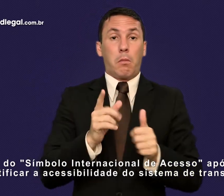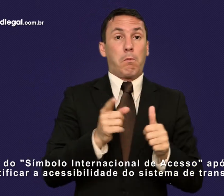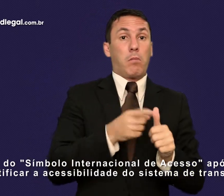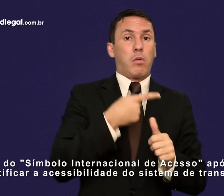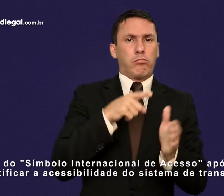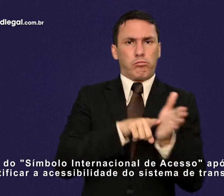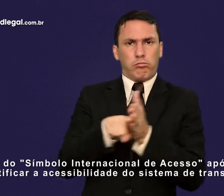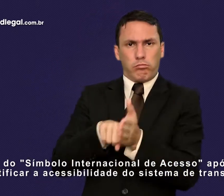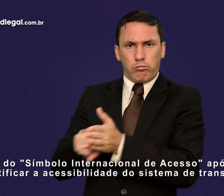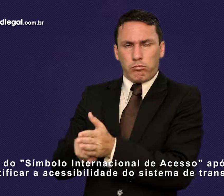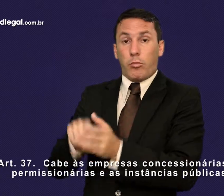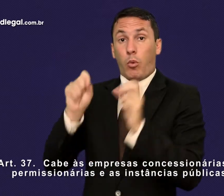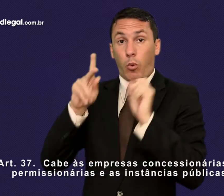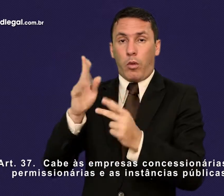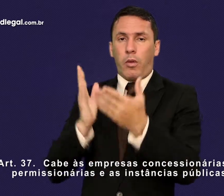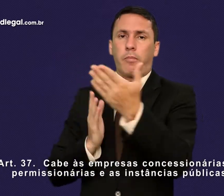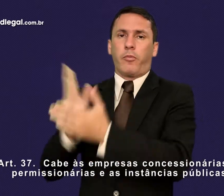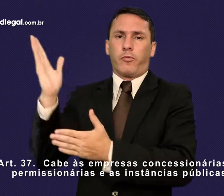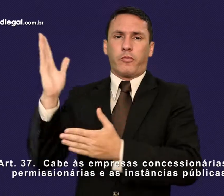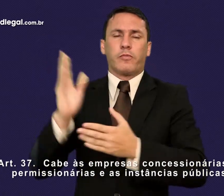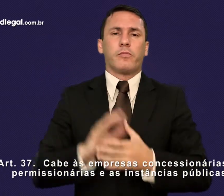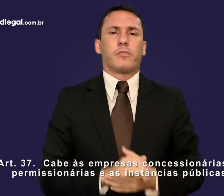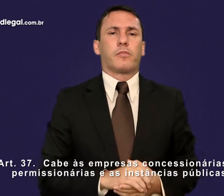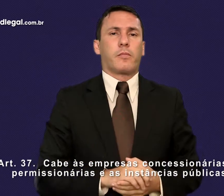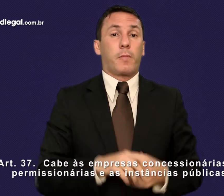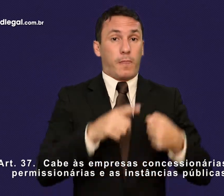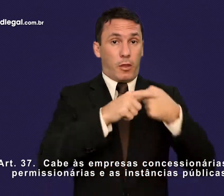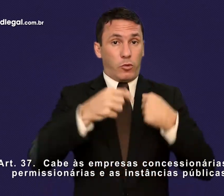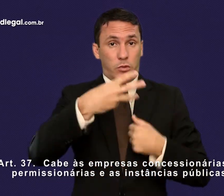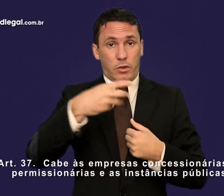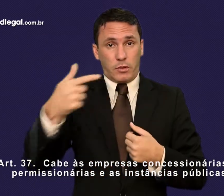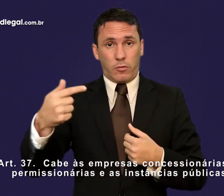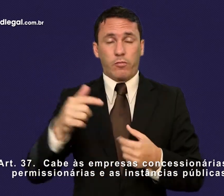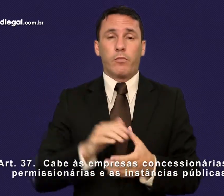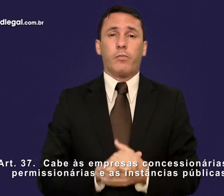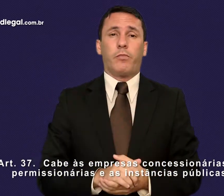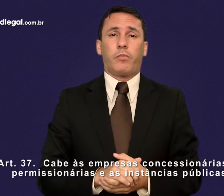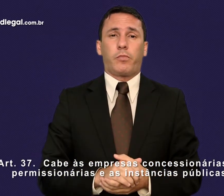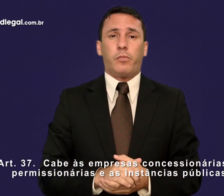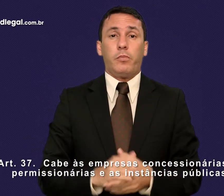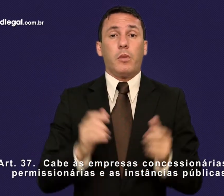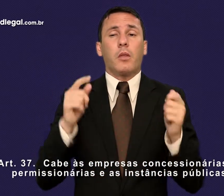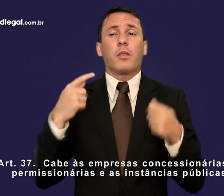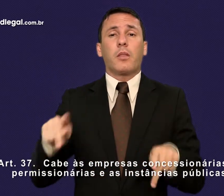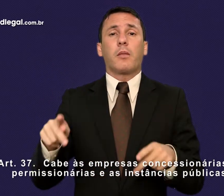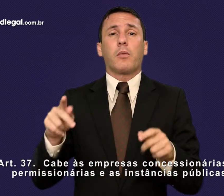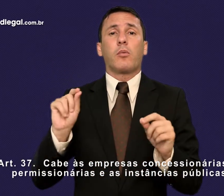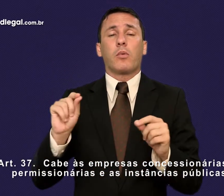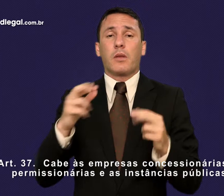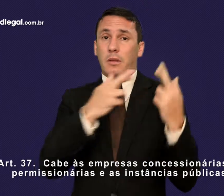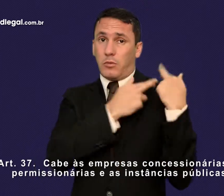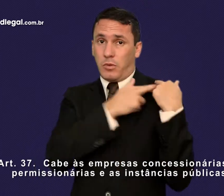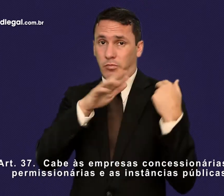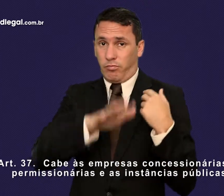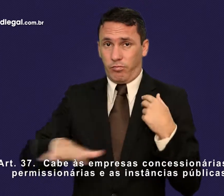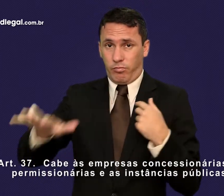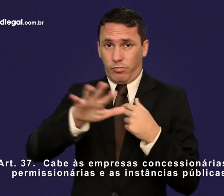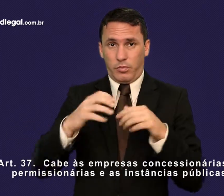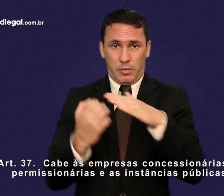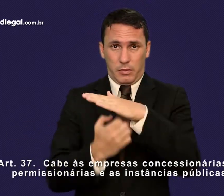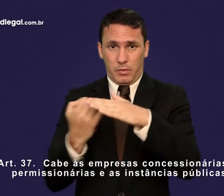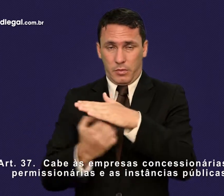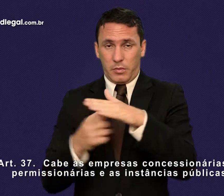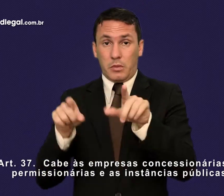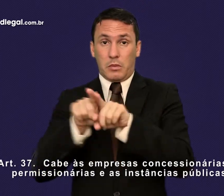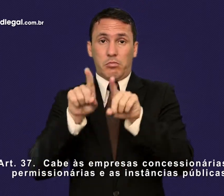do sistema de transporte. Artigo 37. Cabe às empresas concessionárias e permissionárias e